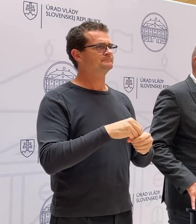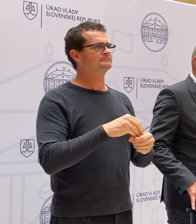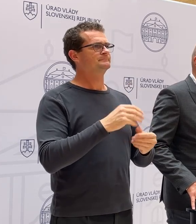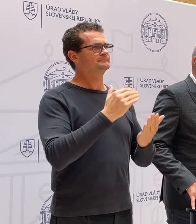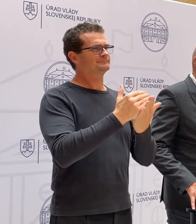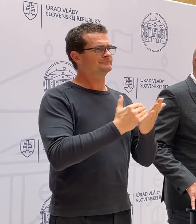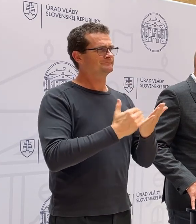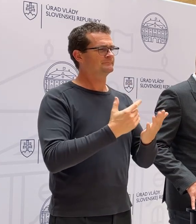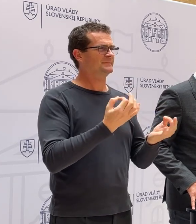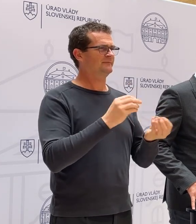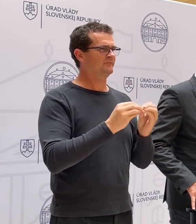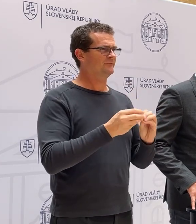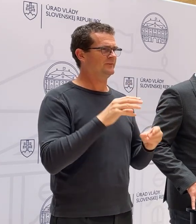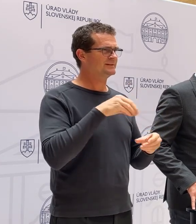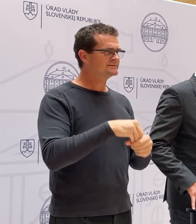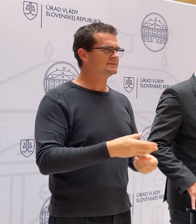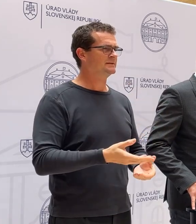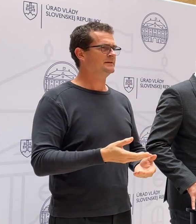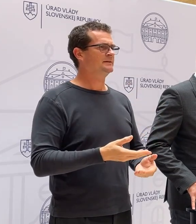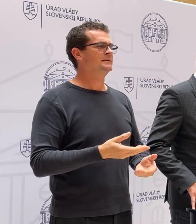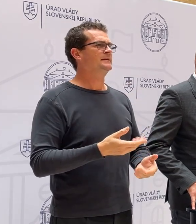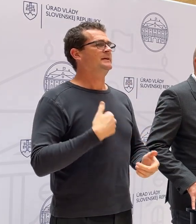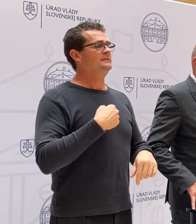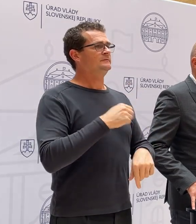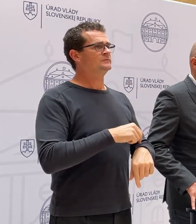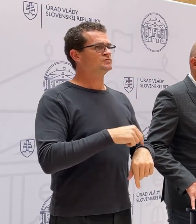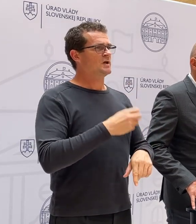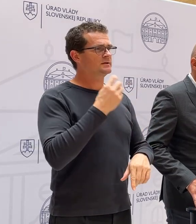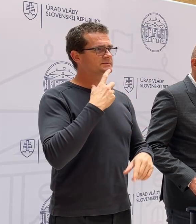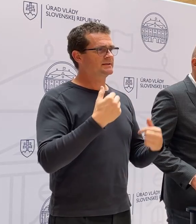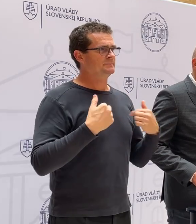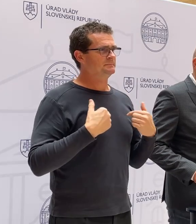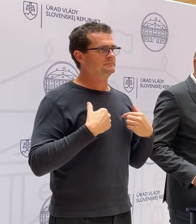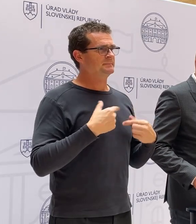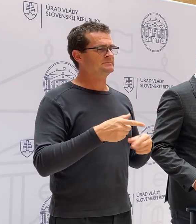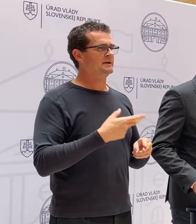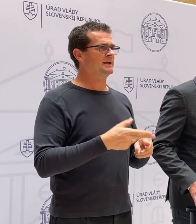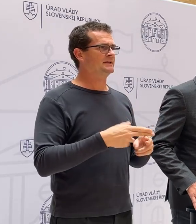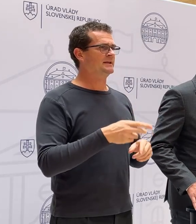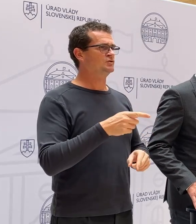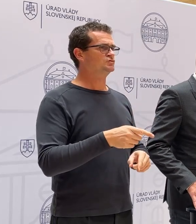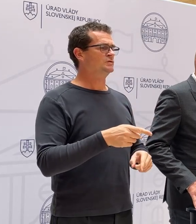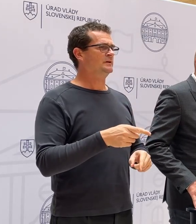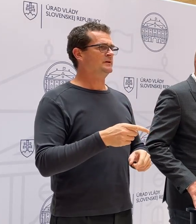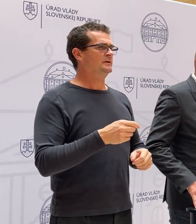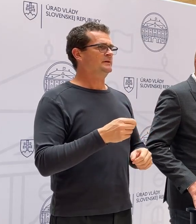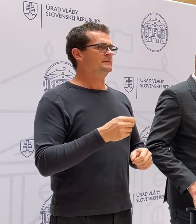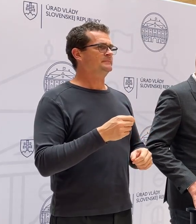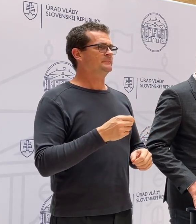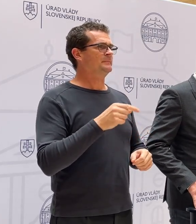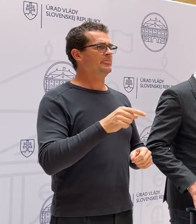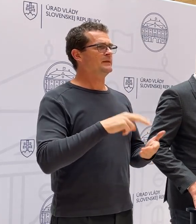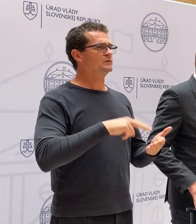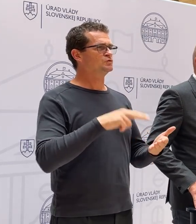niektoré ďalšie veci. V čase, keď sme riešili